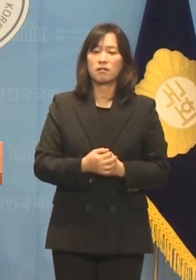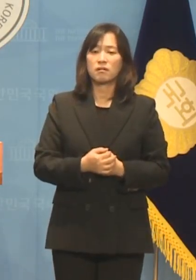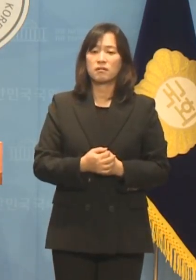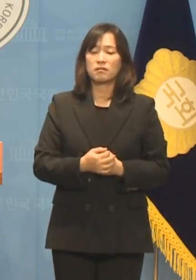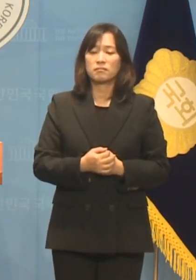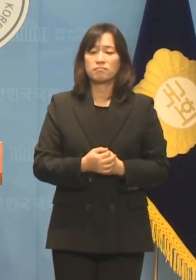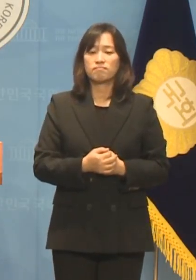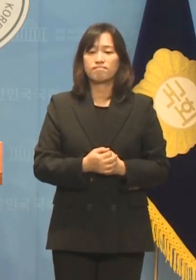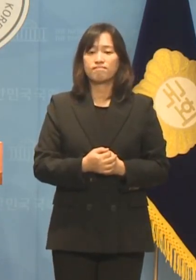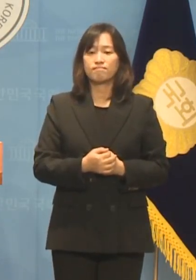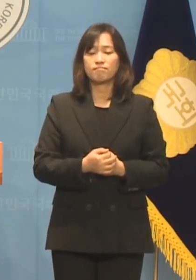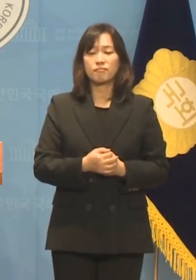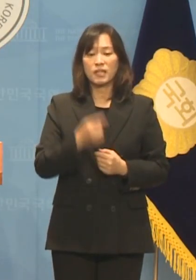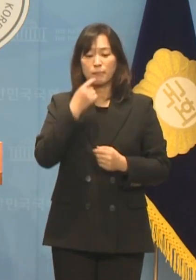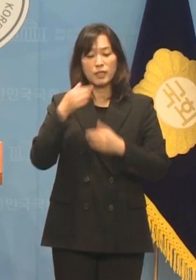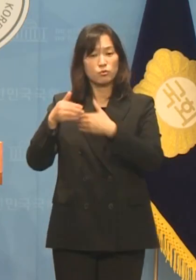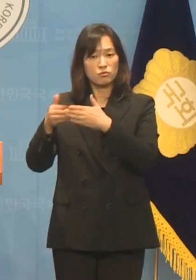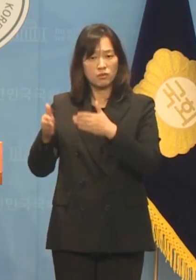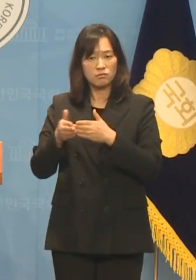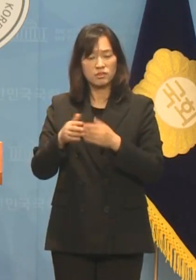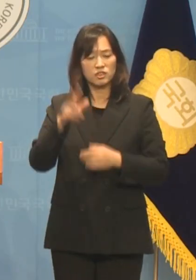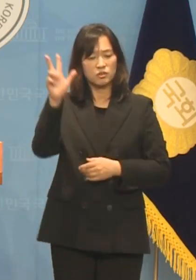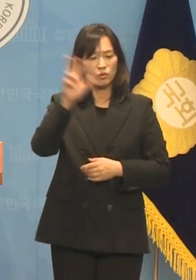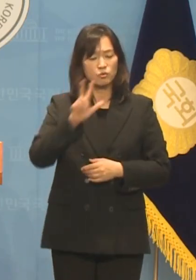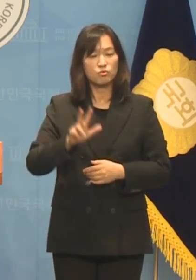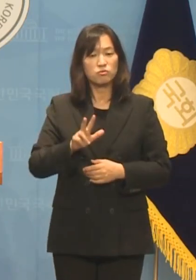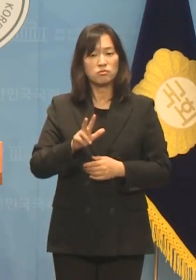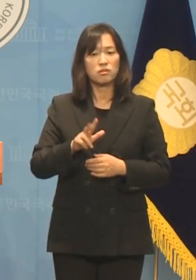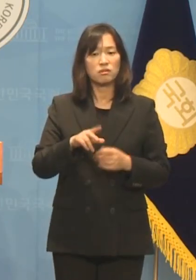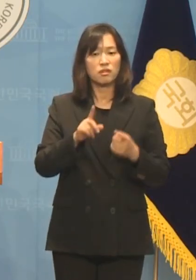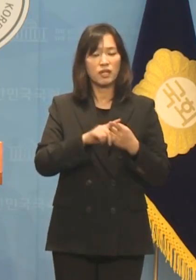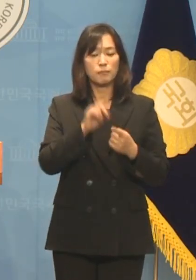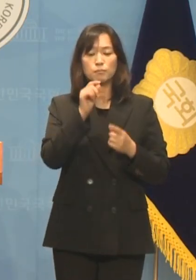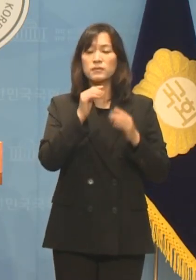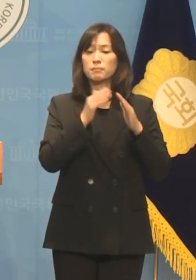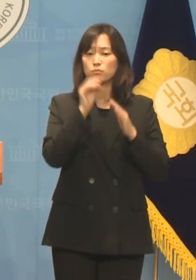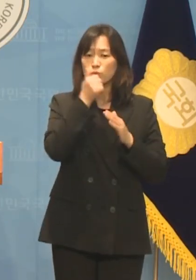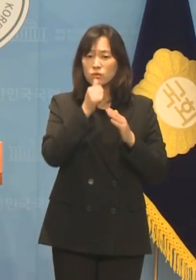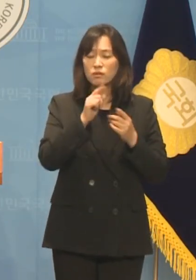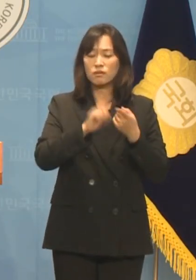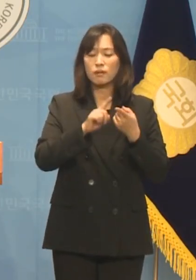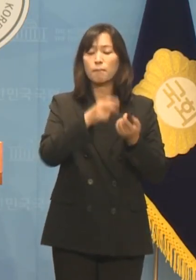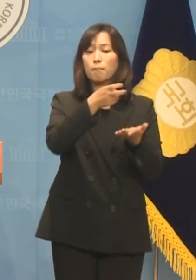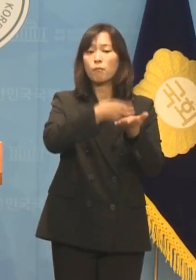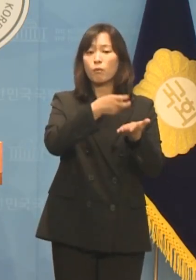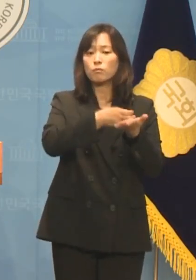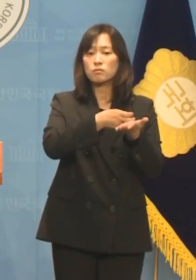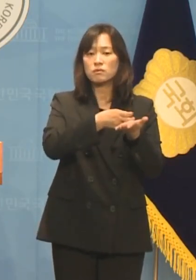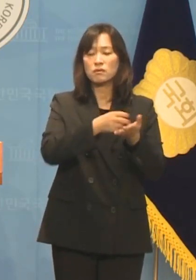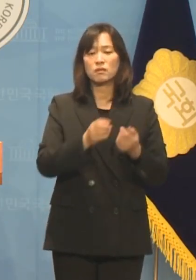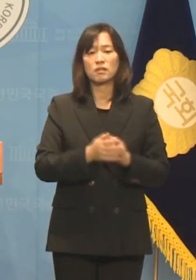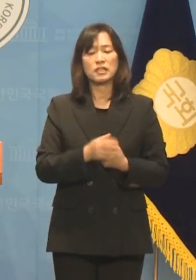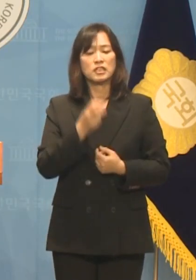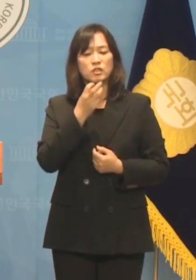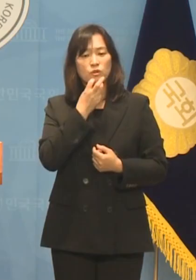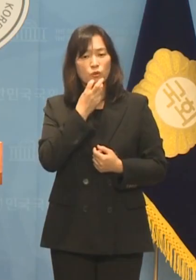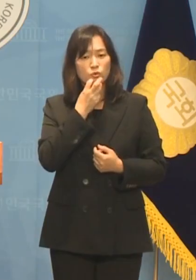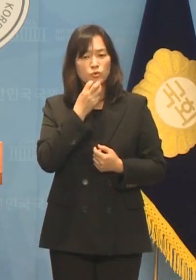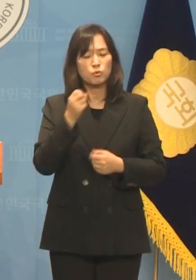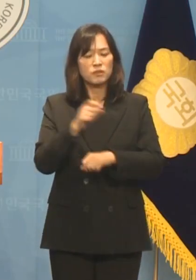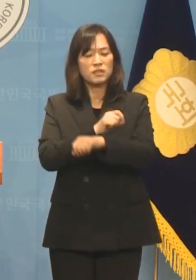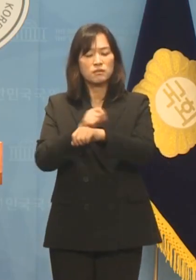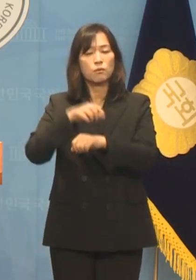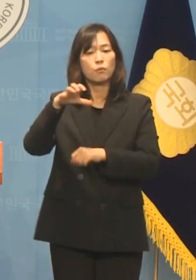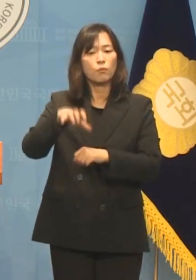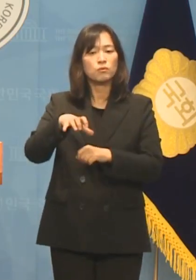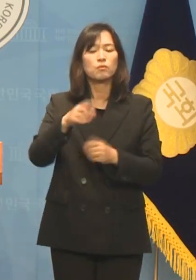보였습니다. 민주당은 전국을 대상으로 하는 부동산 대책 후속 법안을 마치 서울 등 특정